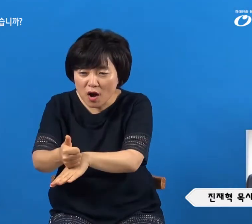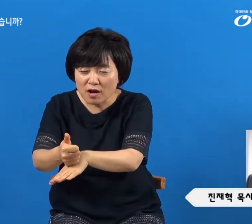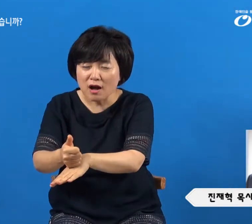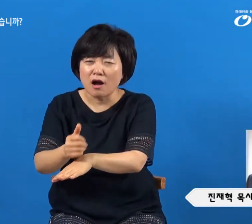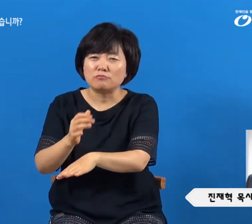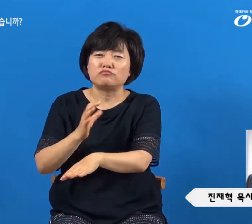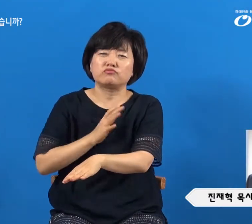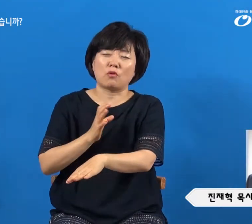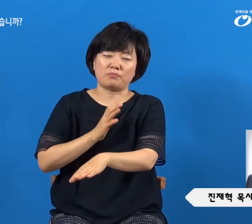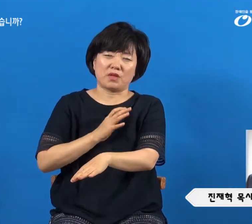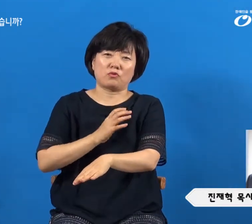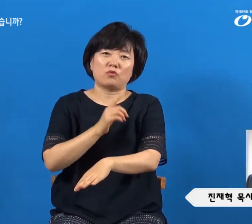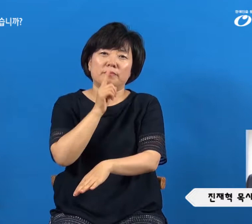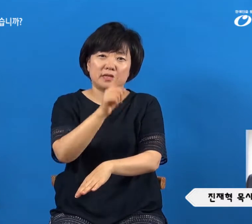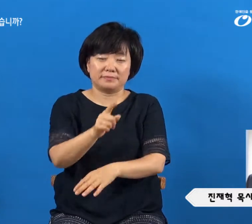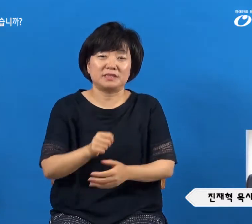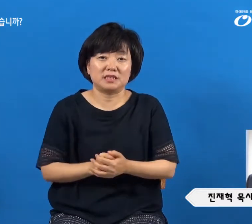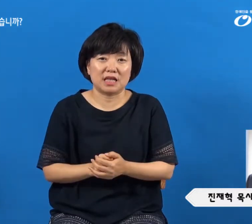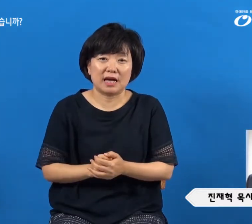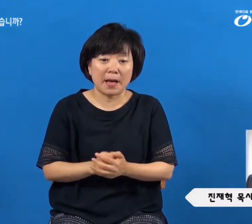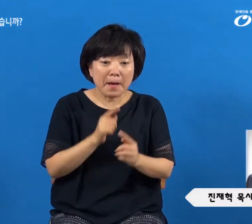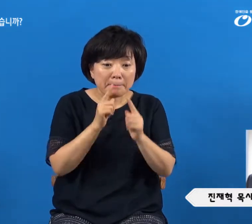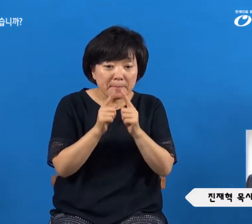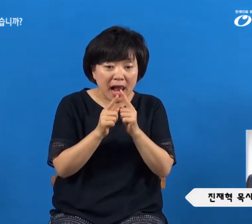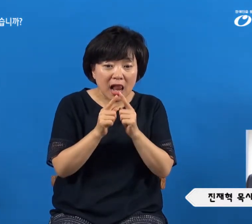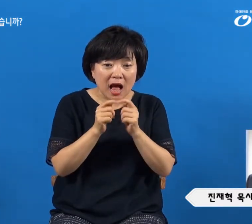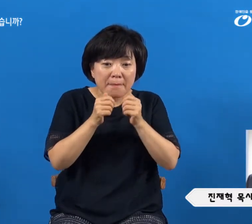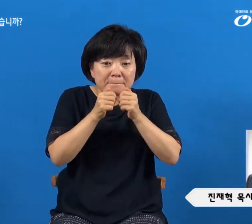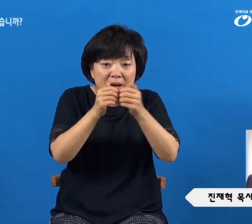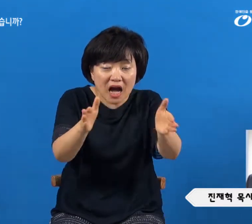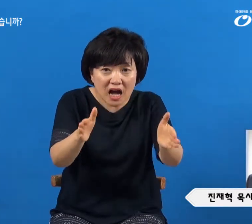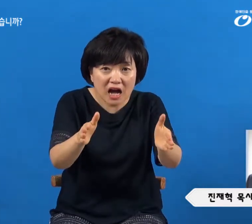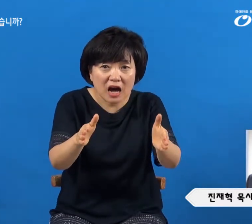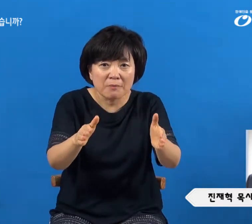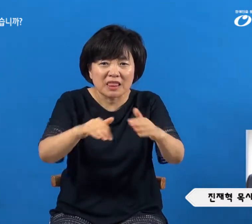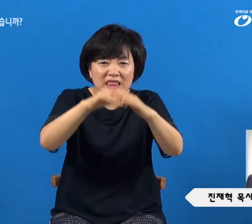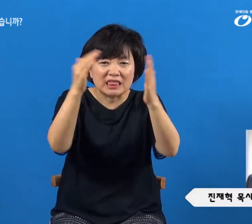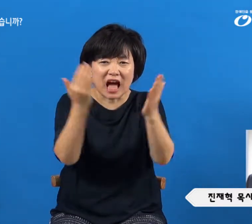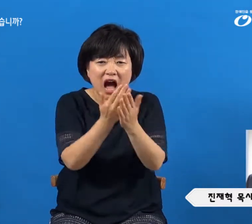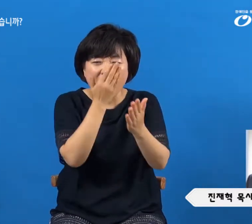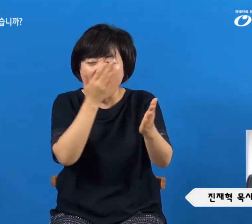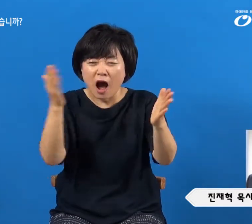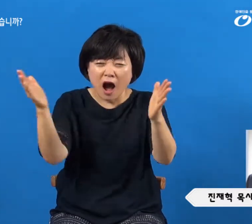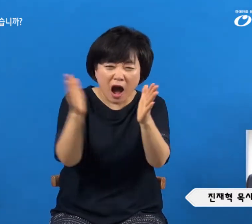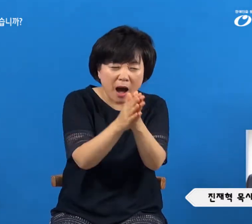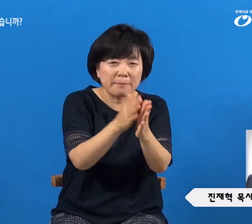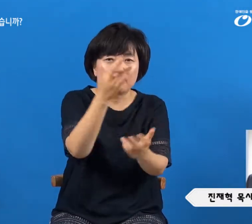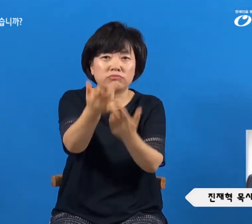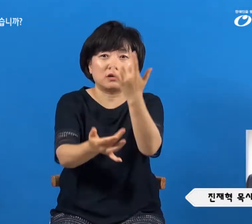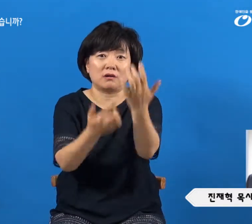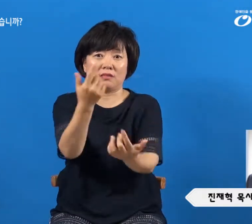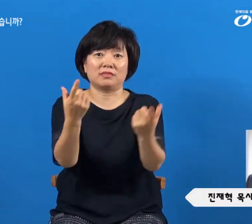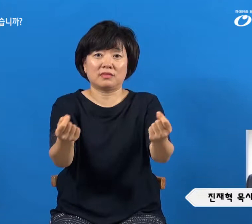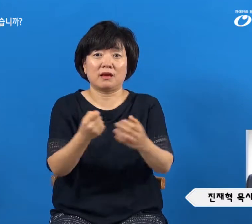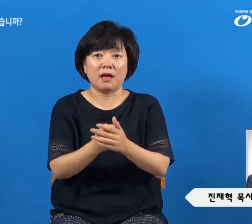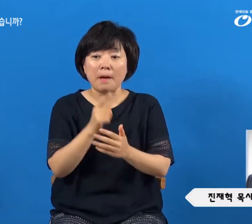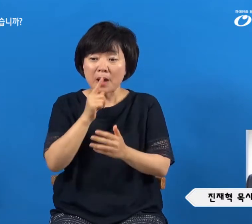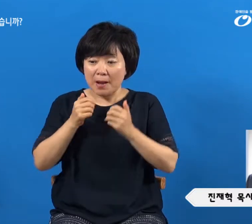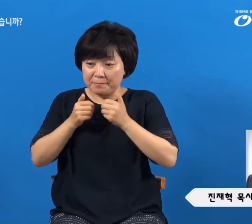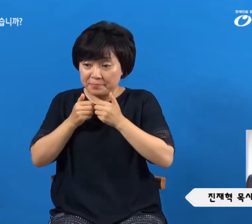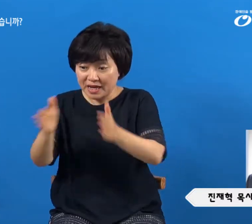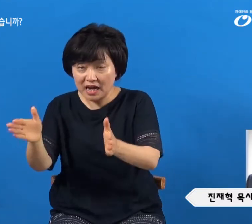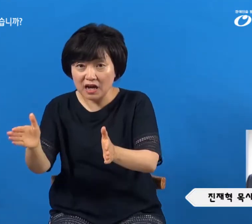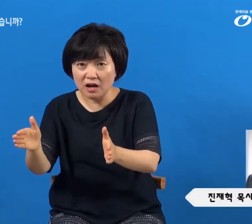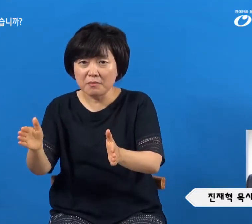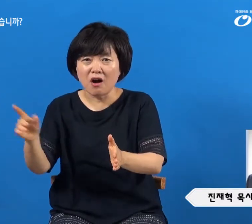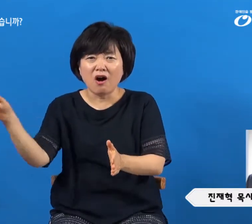결과가 무섭다고 이야기합니다. 말이 잘못 나가면 다 불사른다고 이야기합니다. 말이 잘못